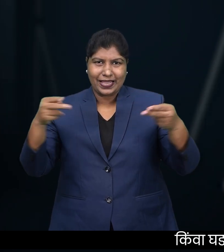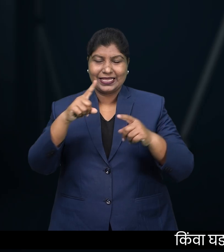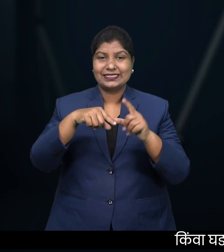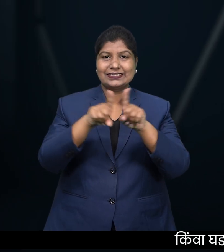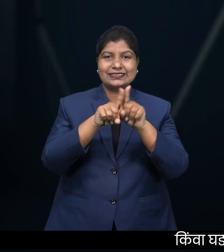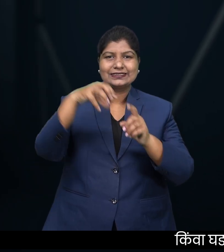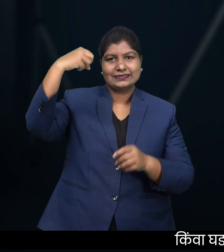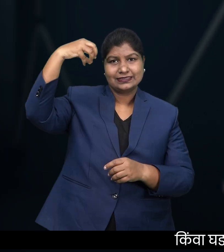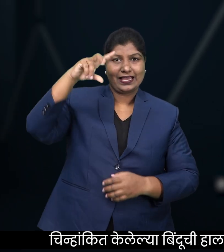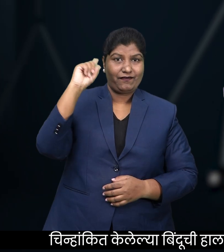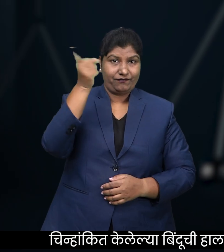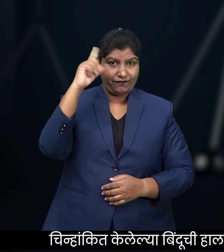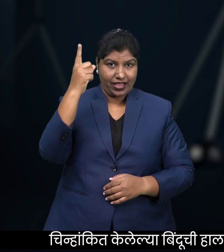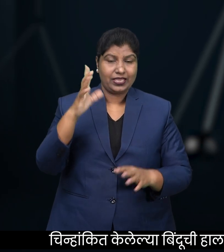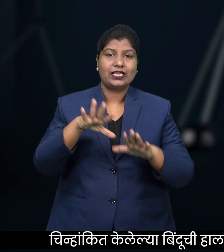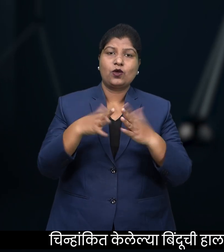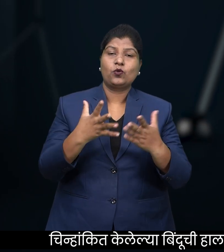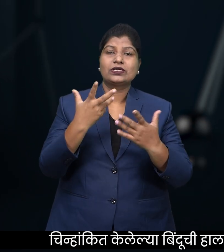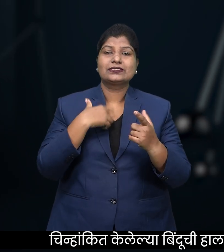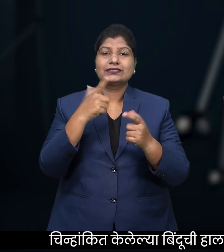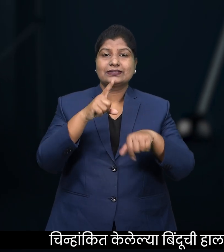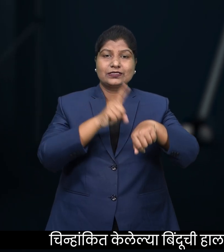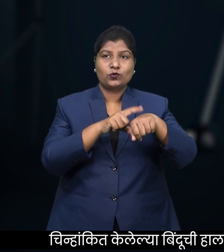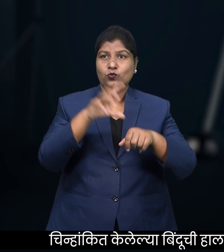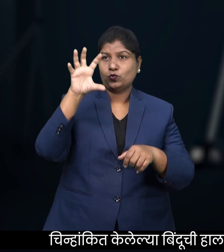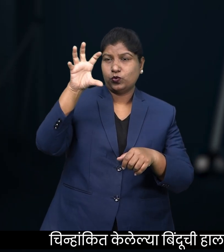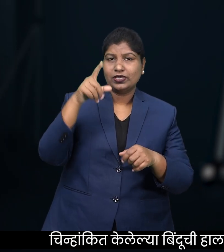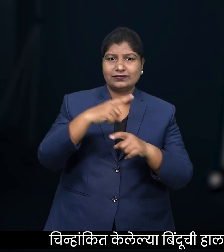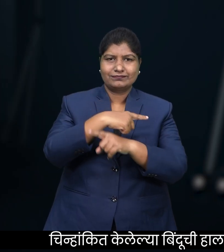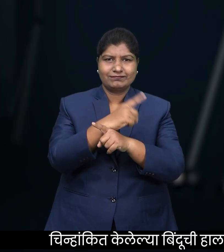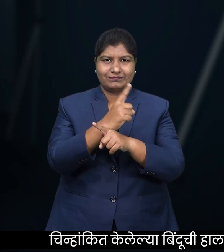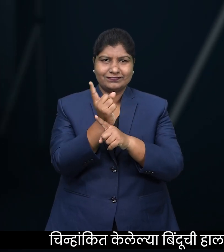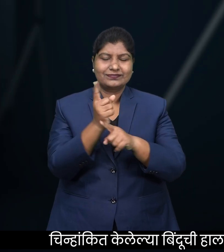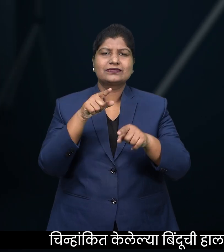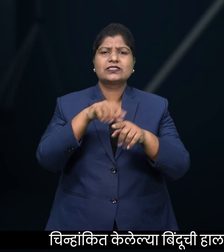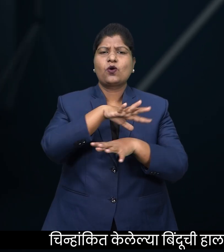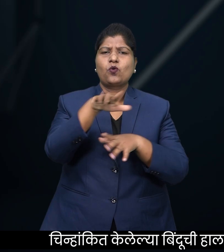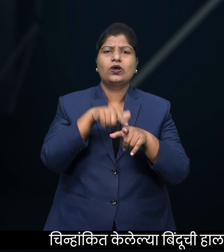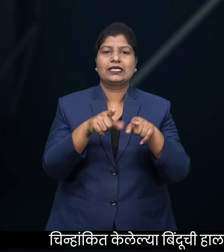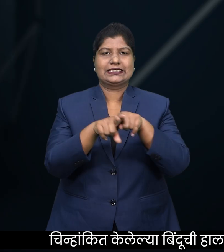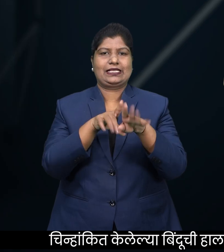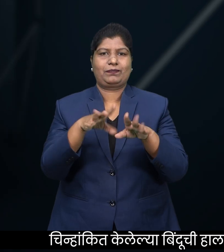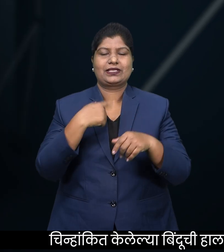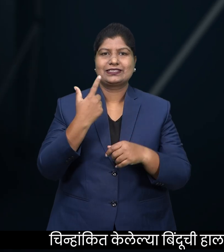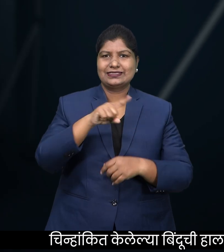किंवा घड्याळाच्या काट्यांवर चिन्हांकित केलेल्या बिंदूची हालचाल ही वर्तुळाकार गतीचे उदाहरणे आहेत.